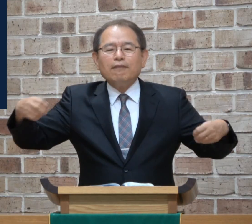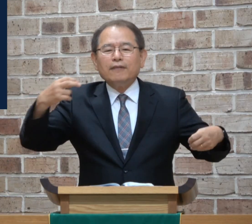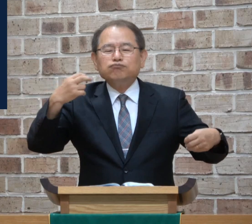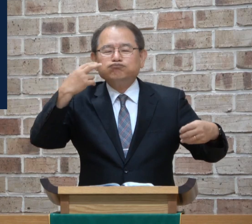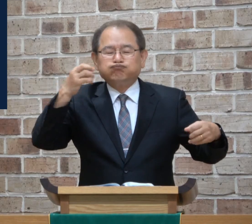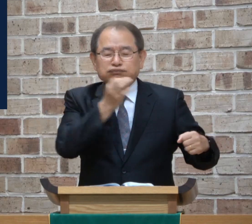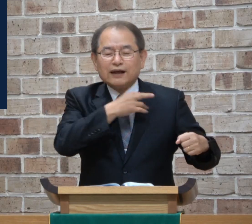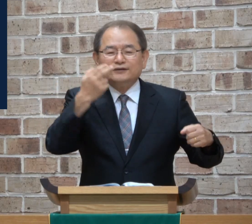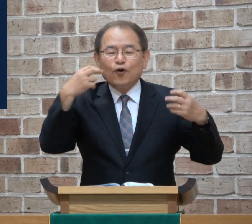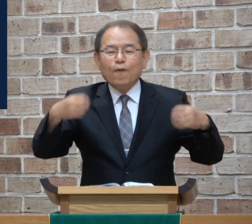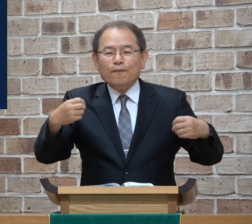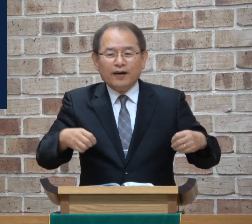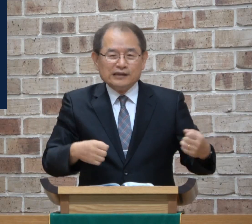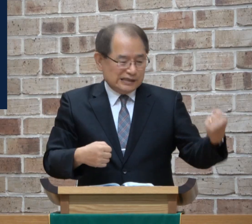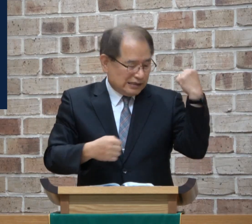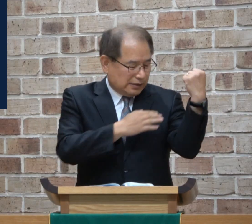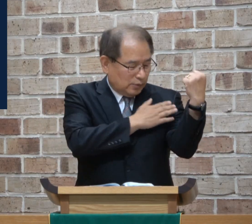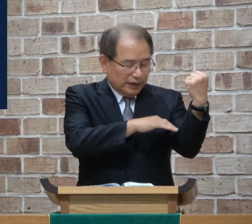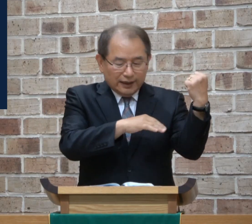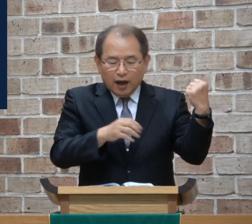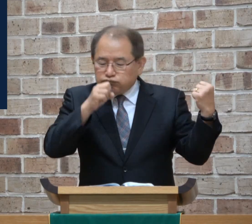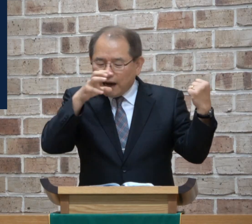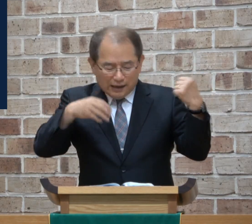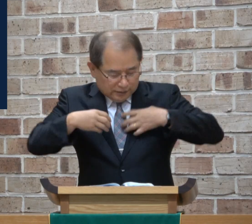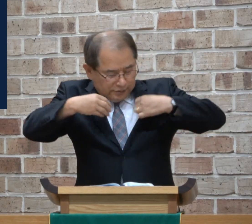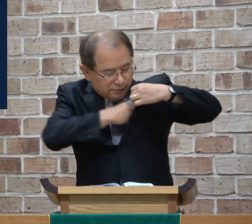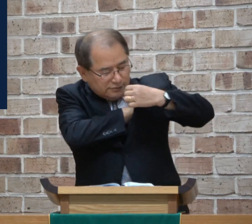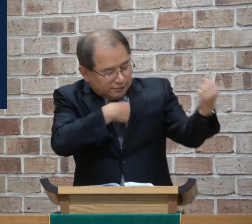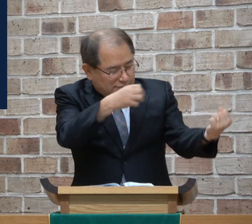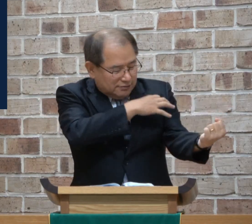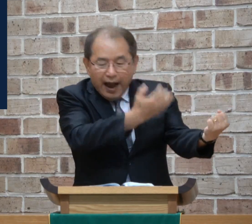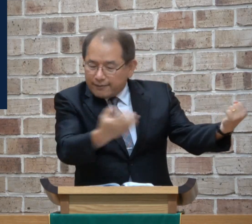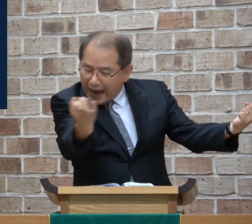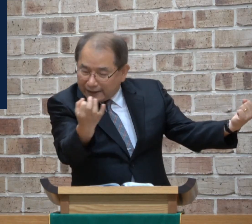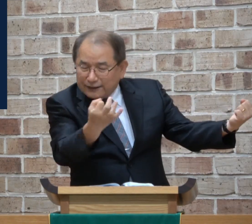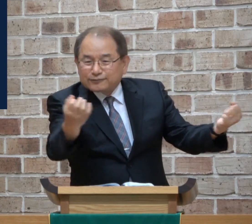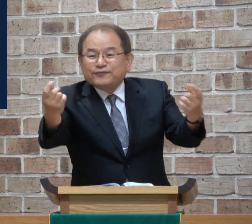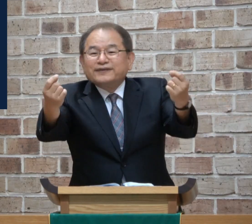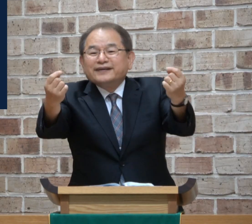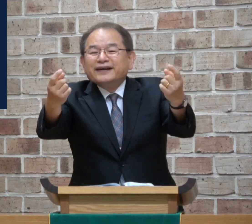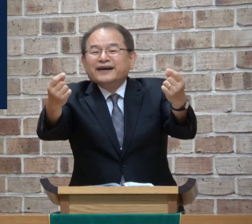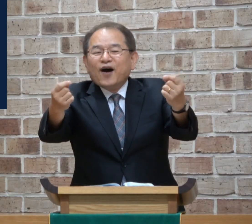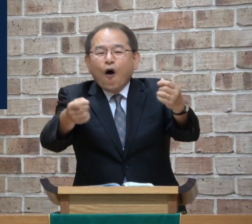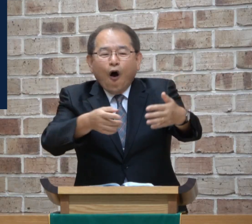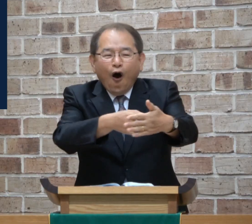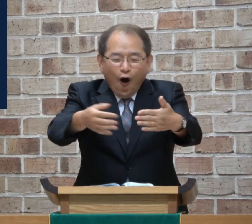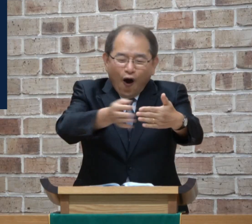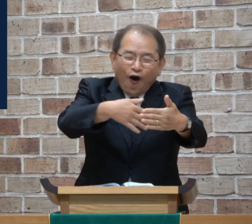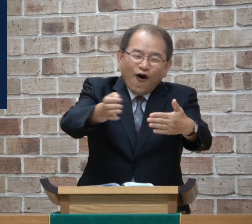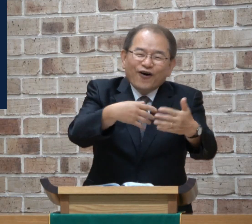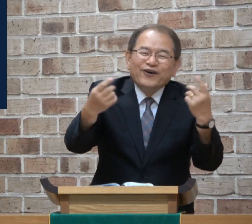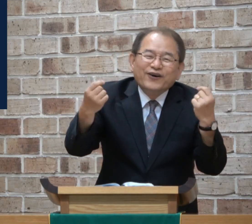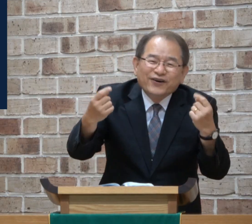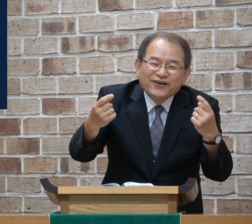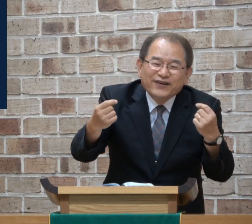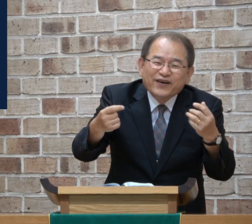제가 실제로는 그렇게 여유롭지 않지만 겉으로는 부유한 사람, 부자처럼 보이고 싶은 것입니다.